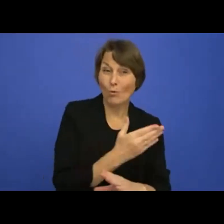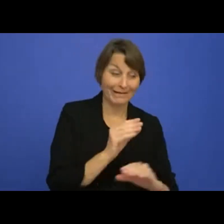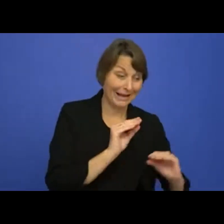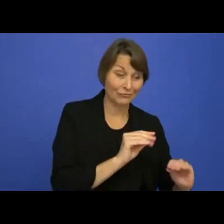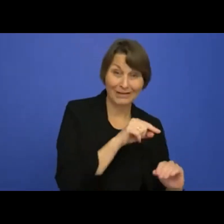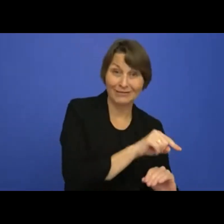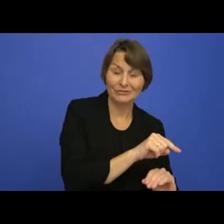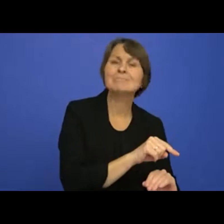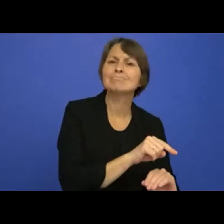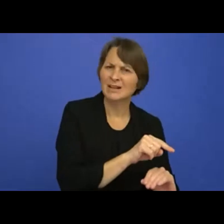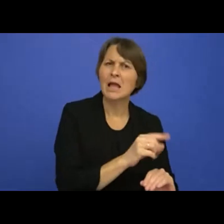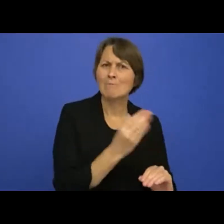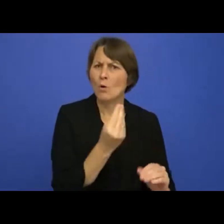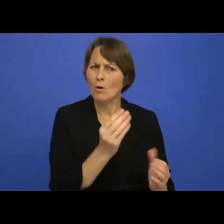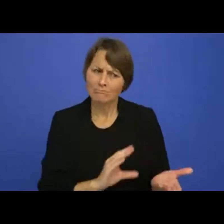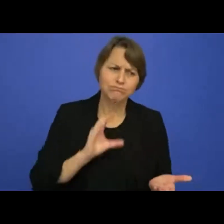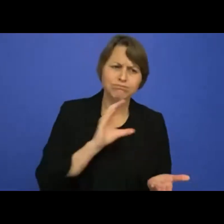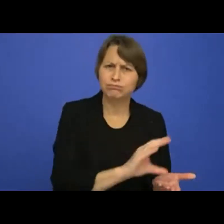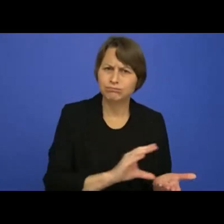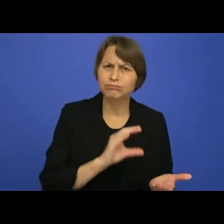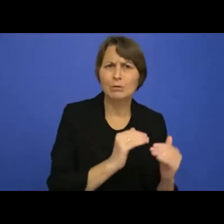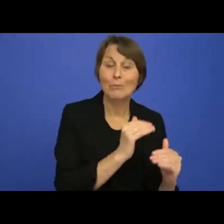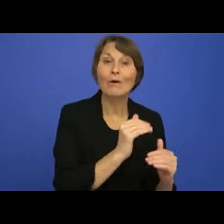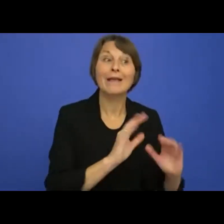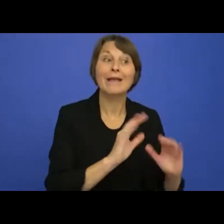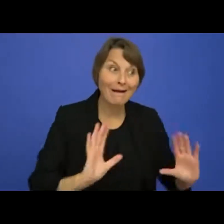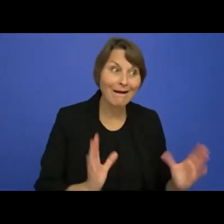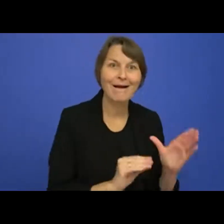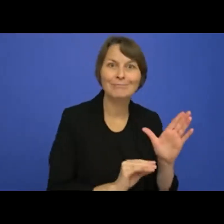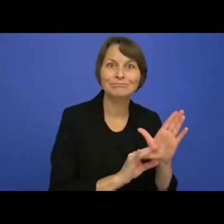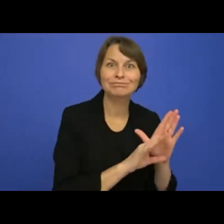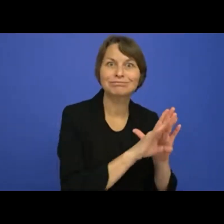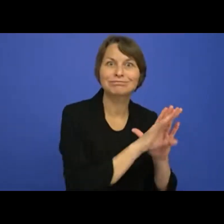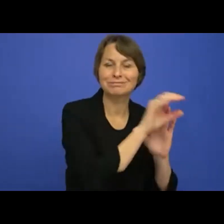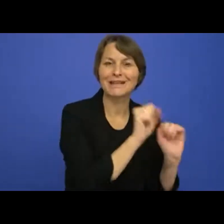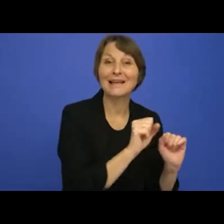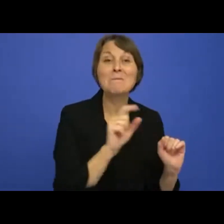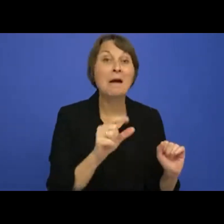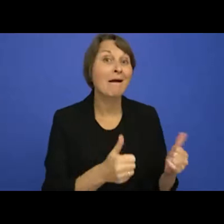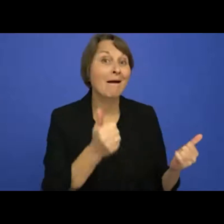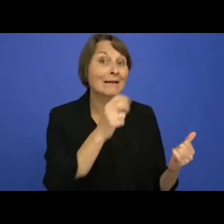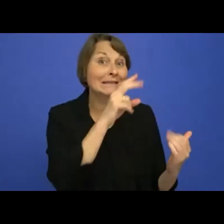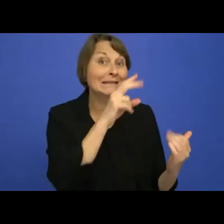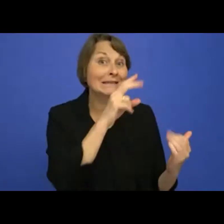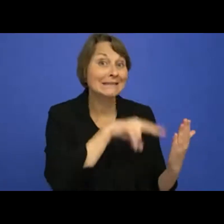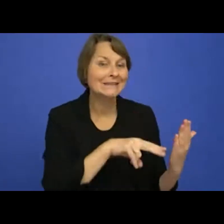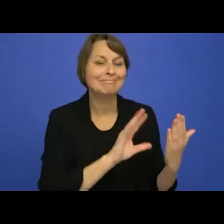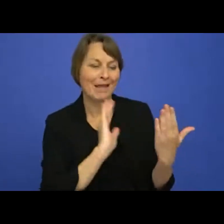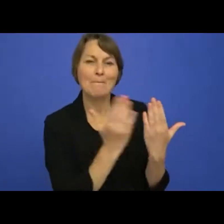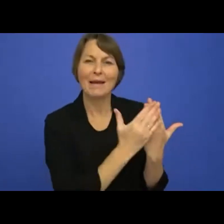fondamental dans l'éducation à la petite enfance pour le rendre plus inclusif. Et il y a de nombreuses ressources très utiles dans l'appendice également.